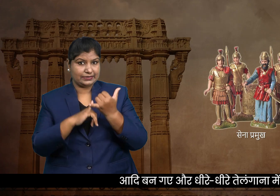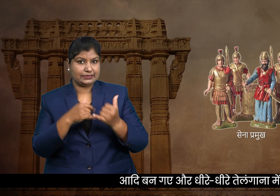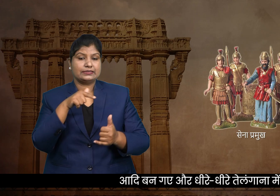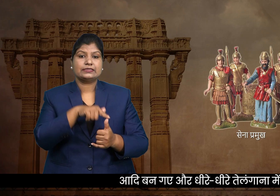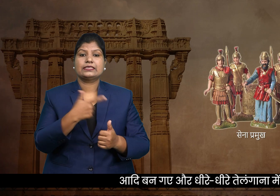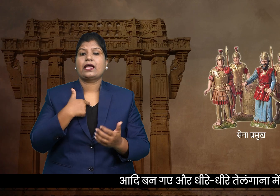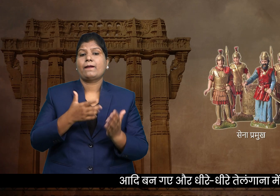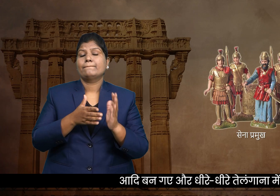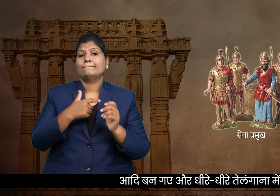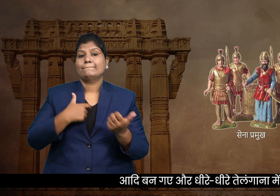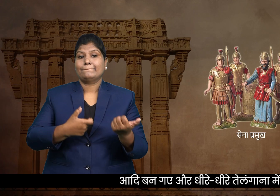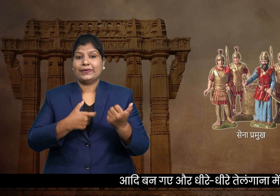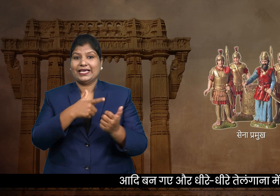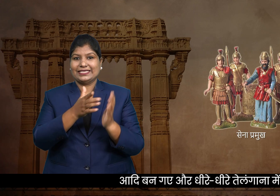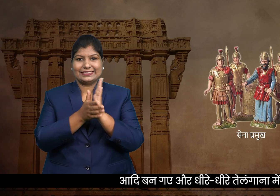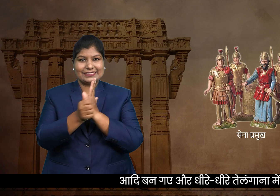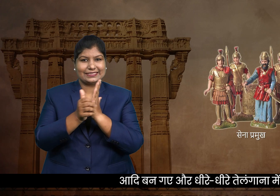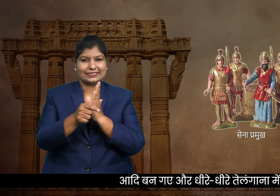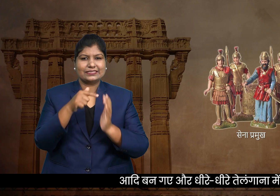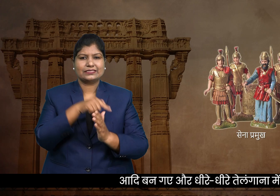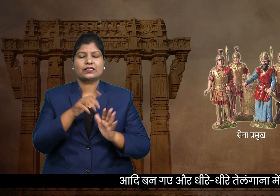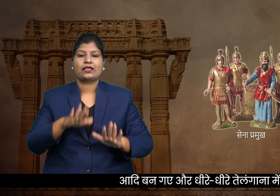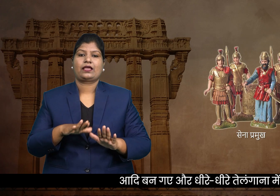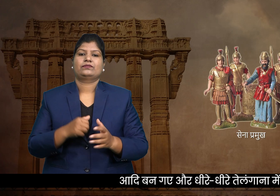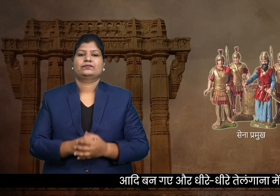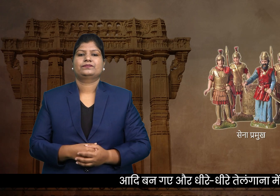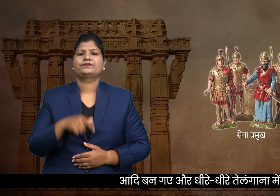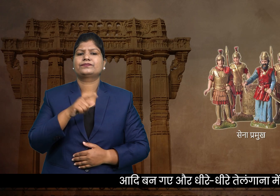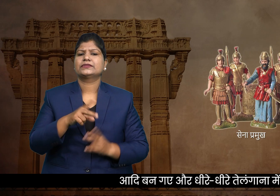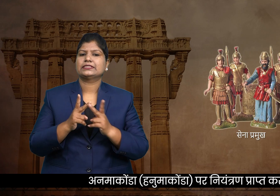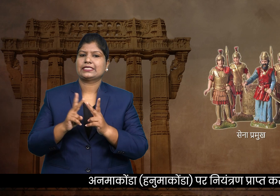आदि बन गए और धीरे धीरे तेलंगाना में